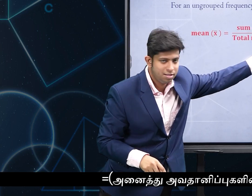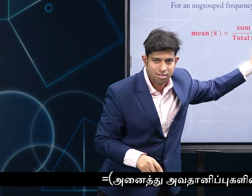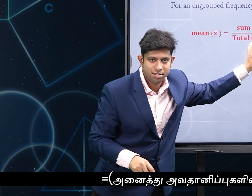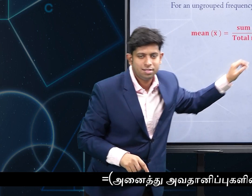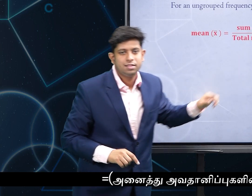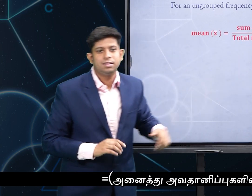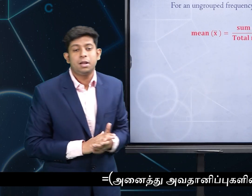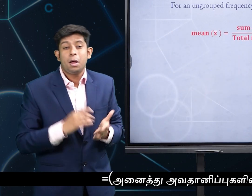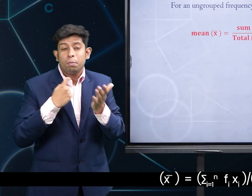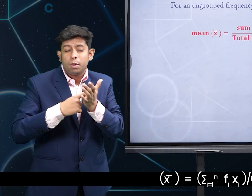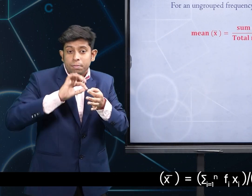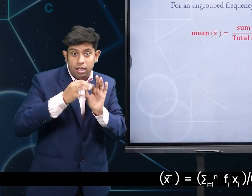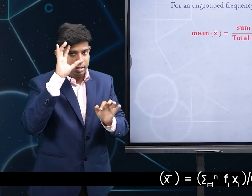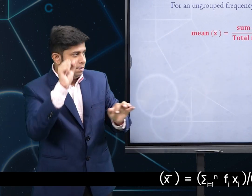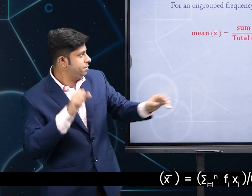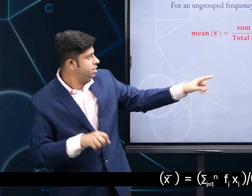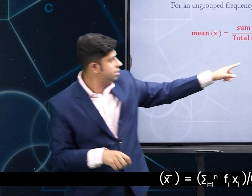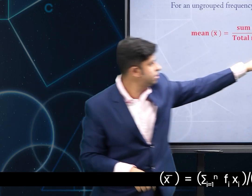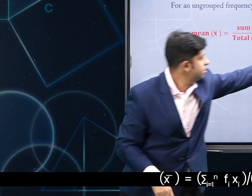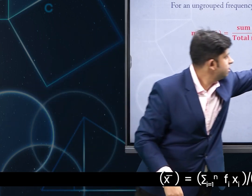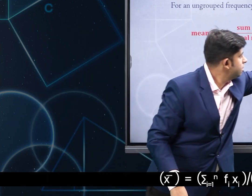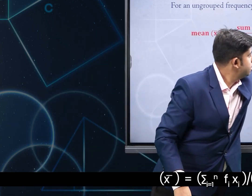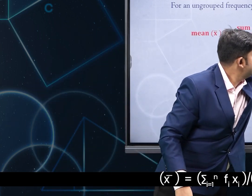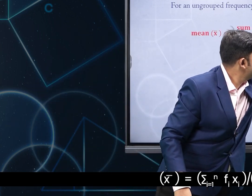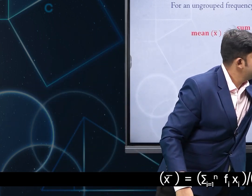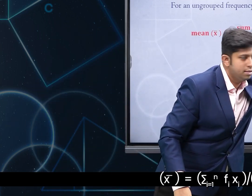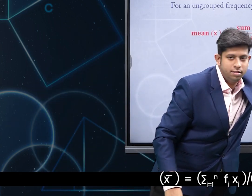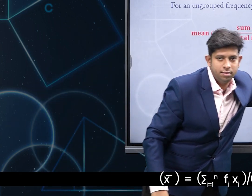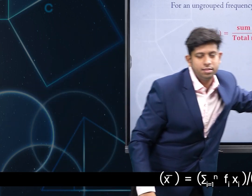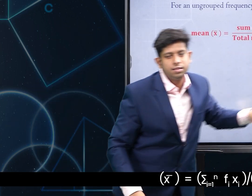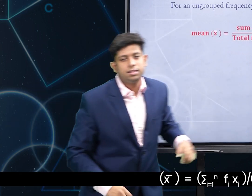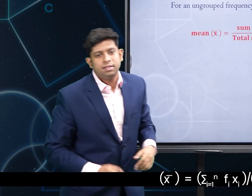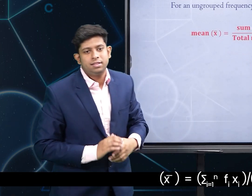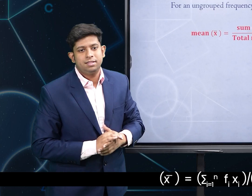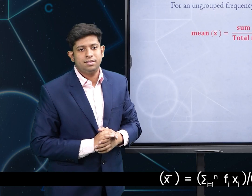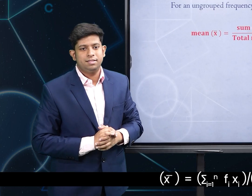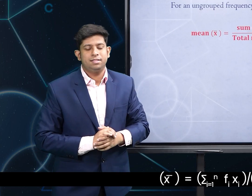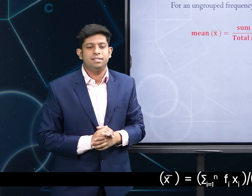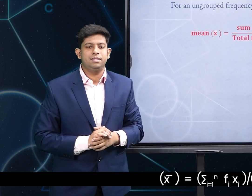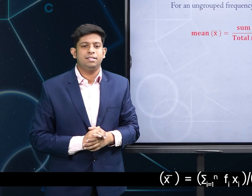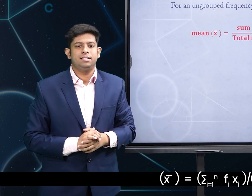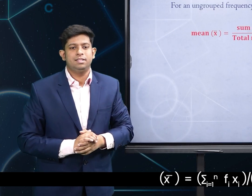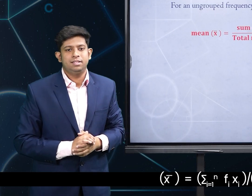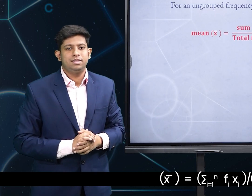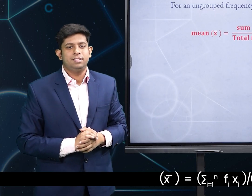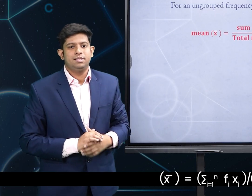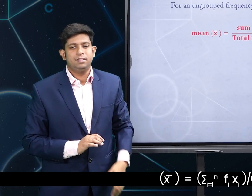மொத்த அவதானிப்புகள். ஈடு சிக்மா மேல் n கீழ் I ஈடு 1 f I x I பை சிக்மா